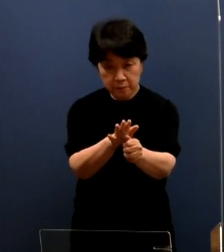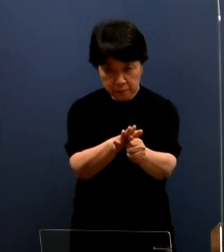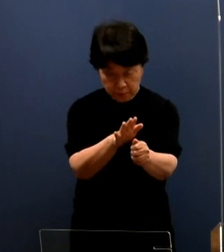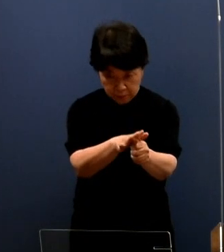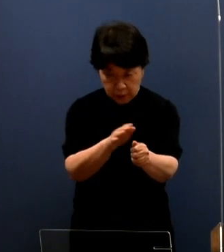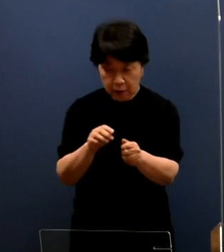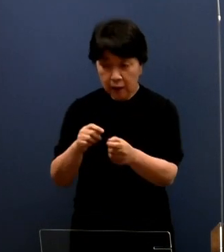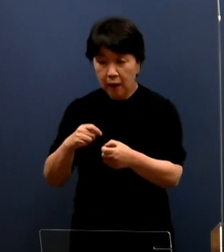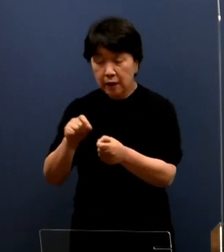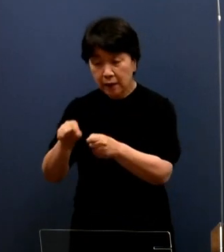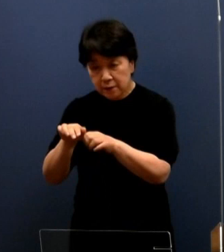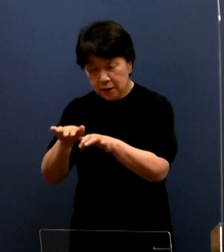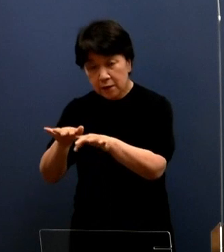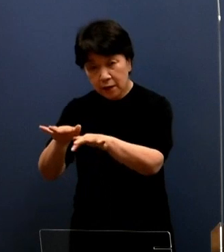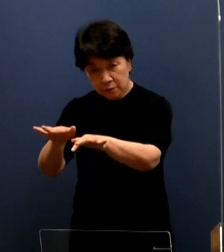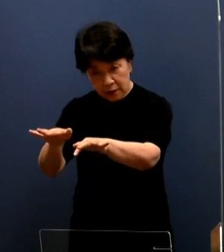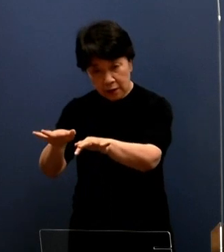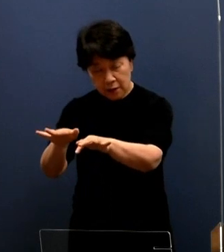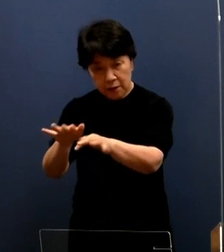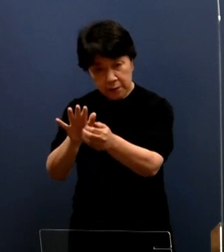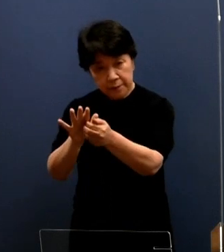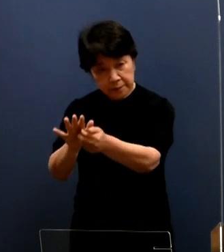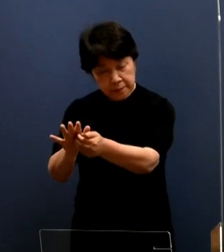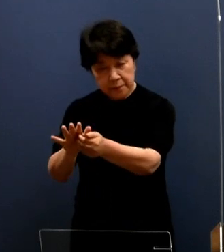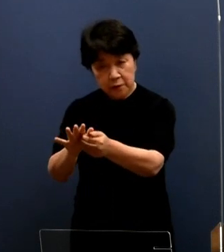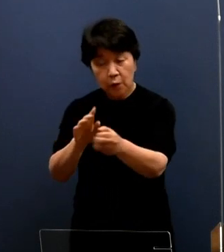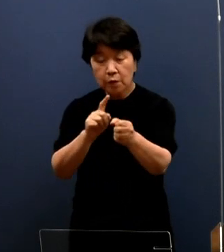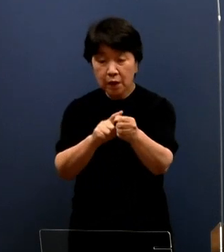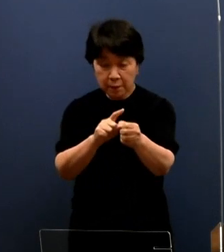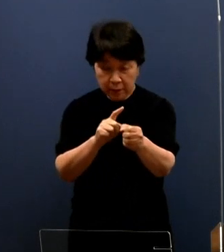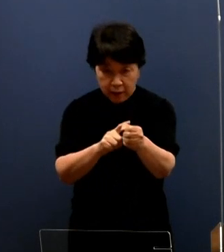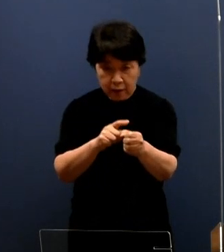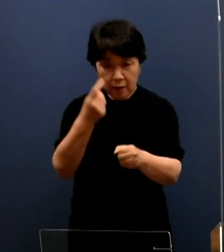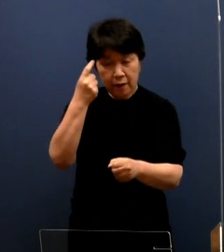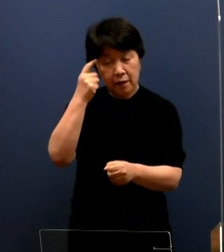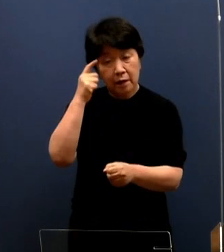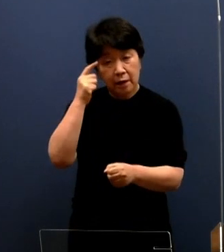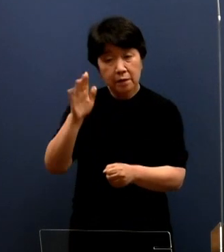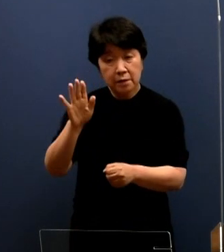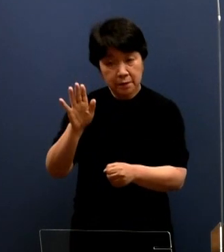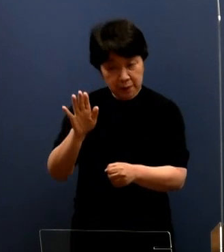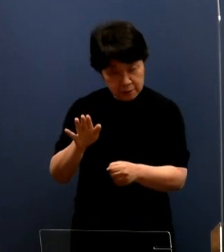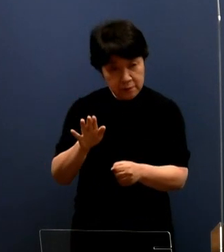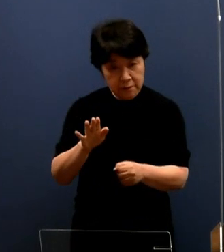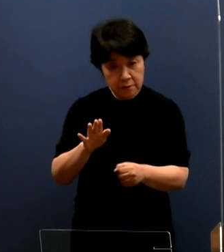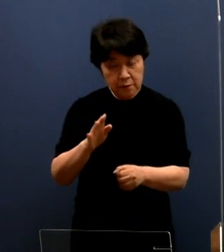ものだと、基本は、と思ってますので、感染を、